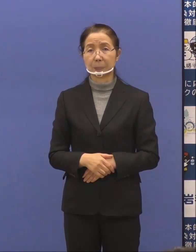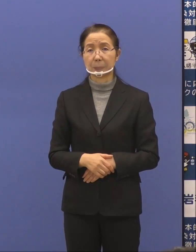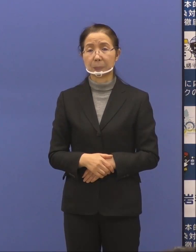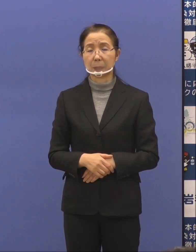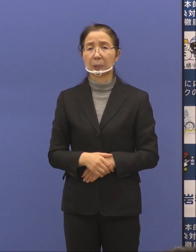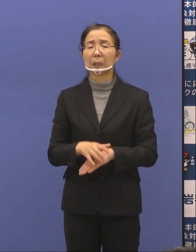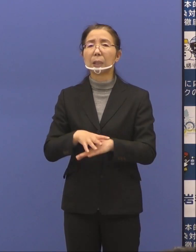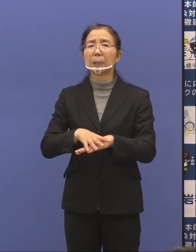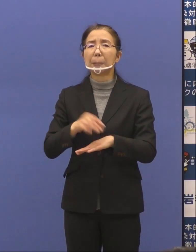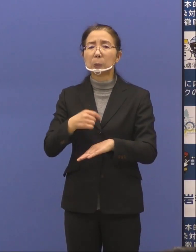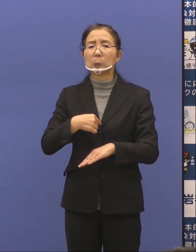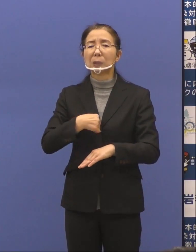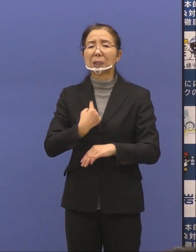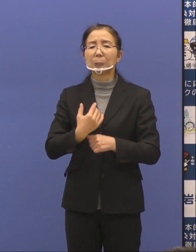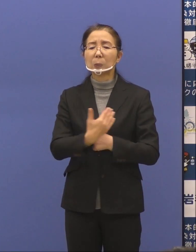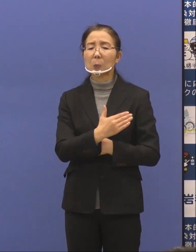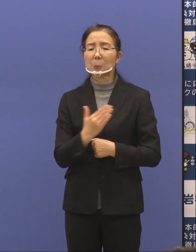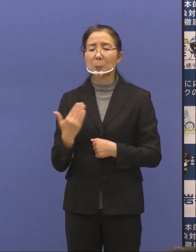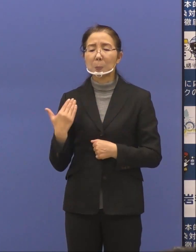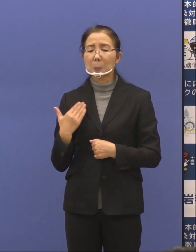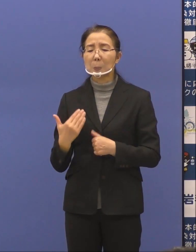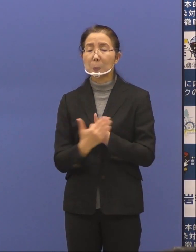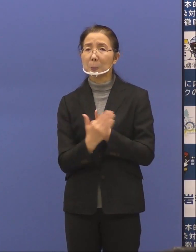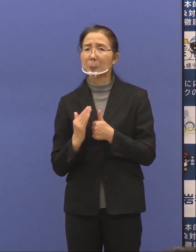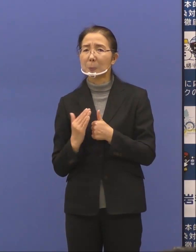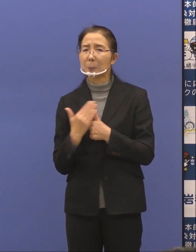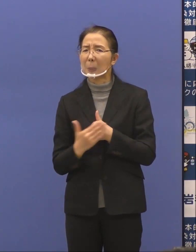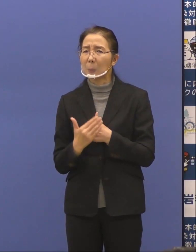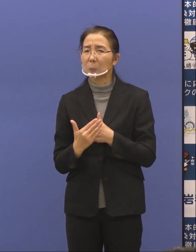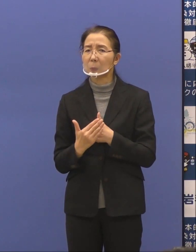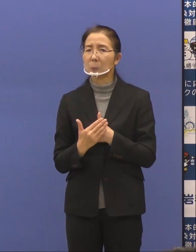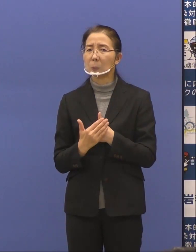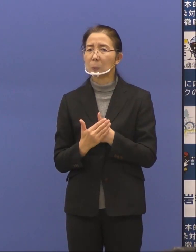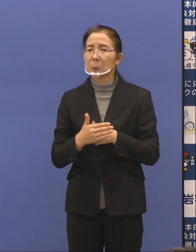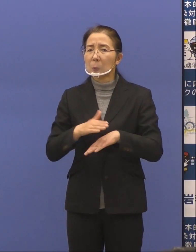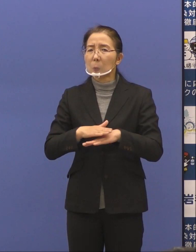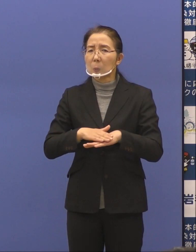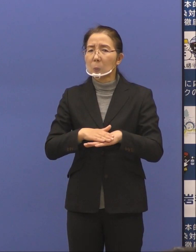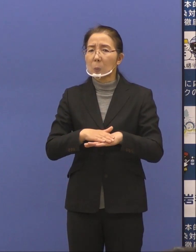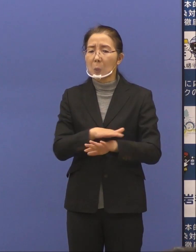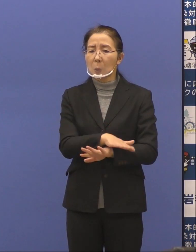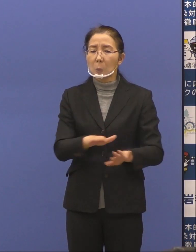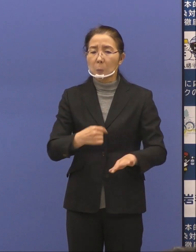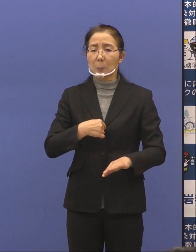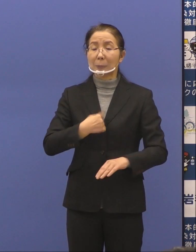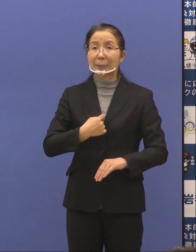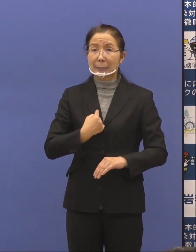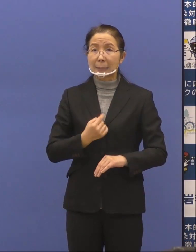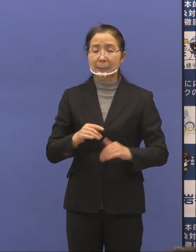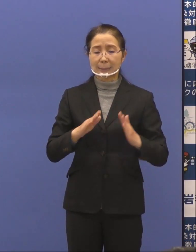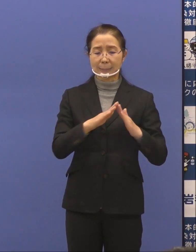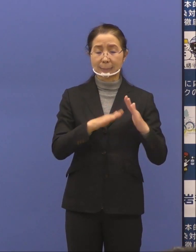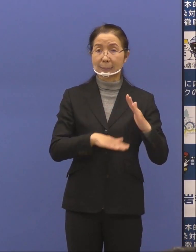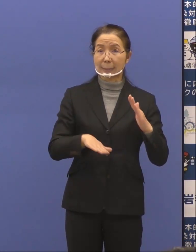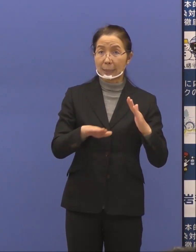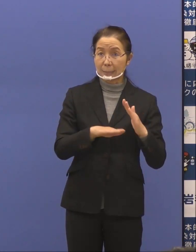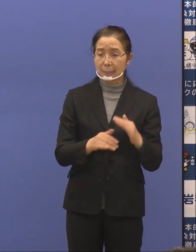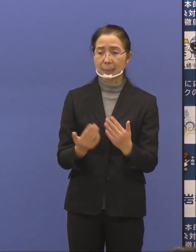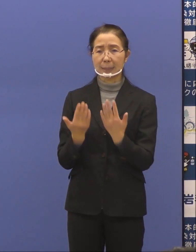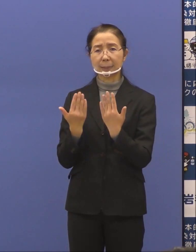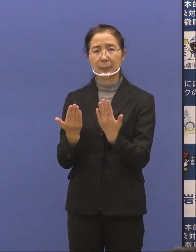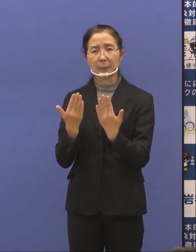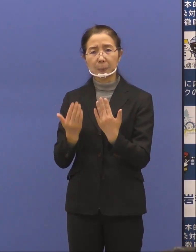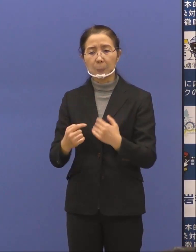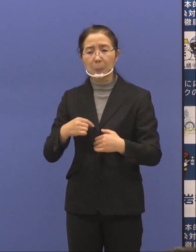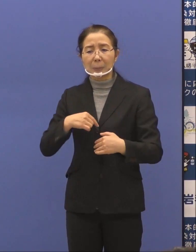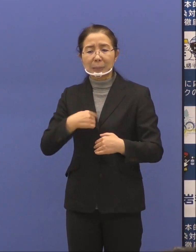まず自分の身を守るためにそういうことを知っておくっていうのを、子どもが家庭や学校で